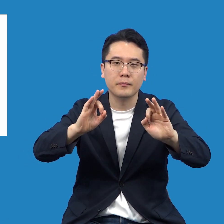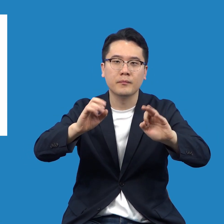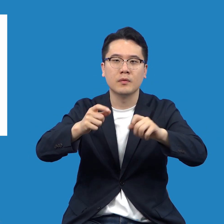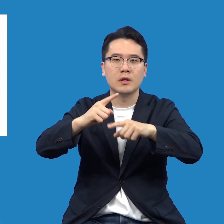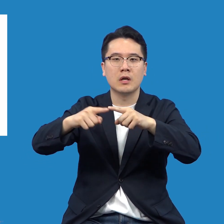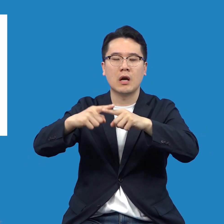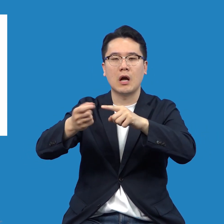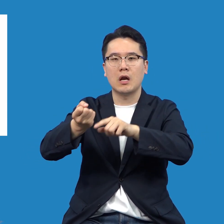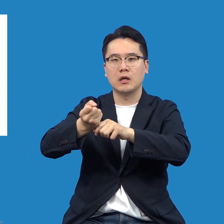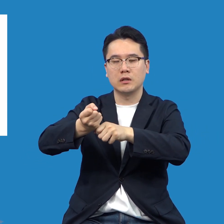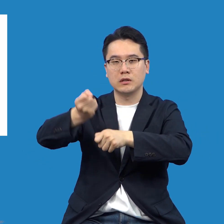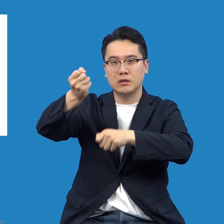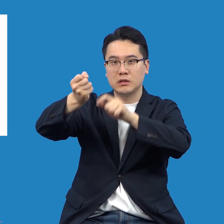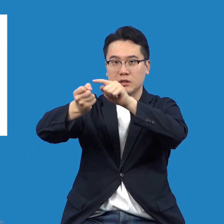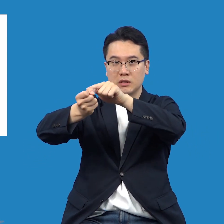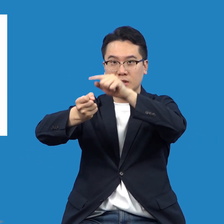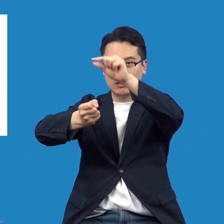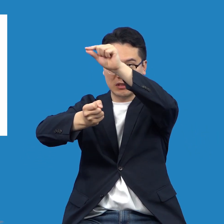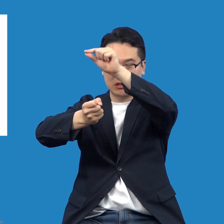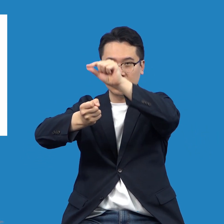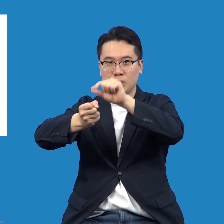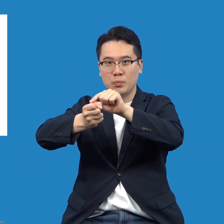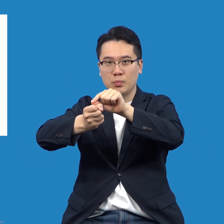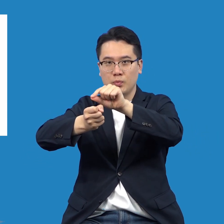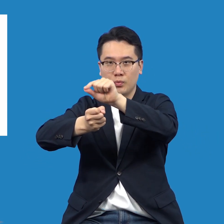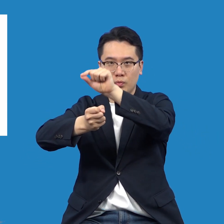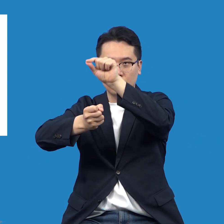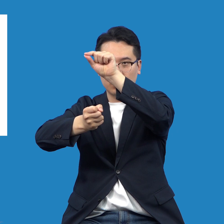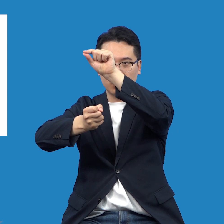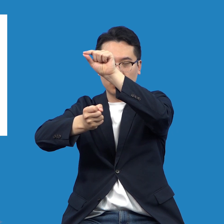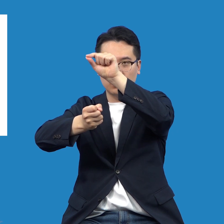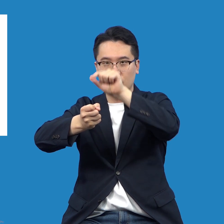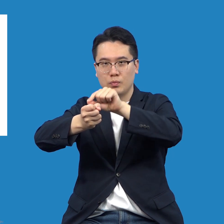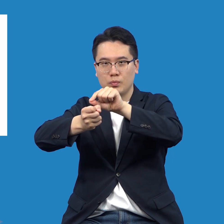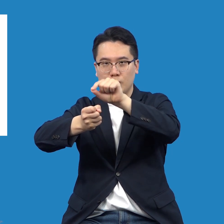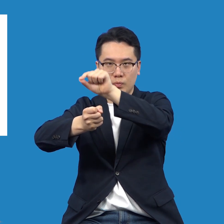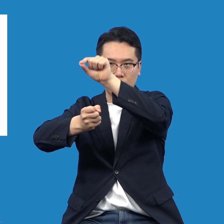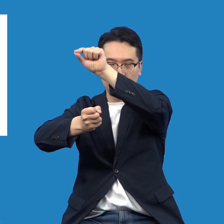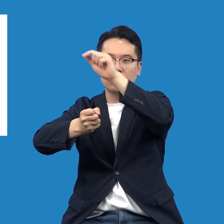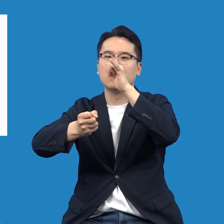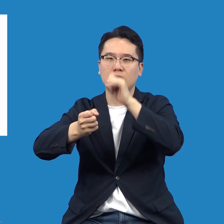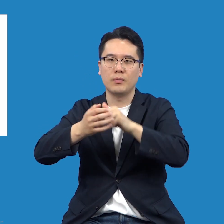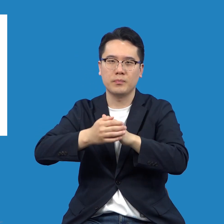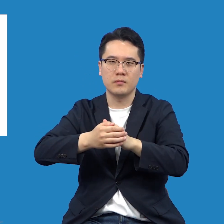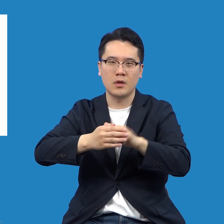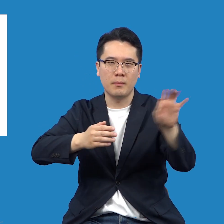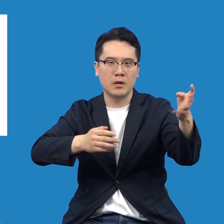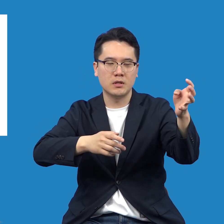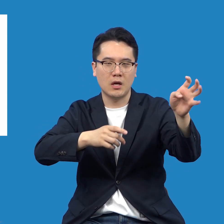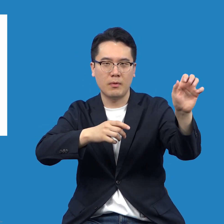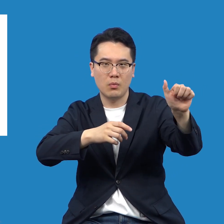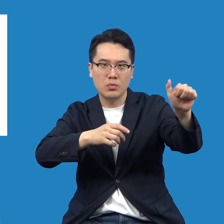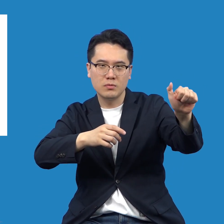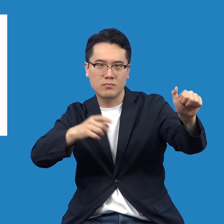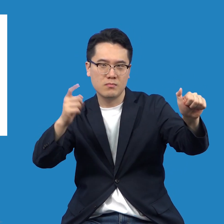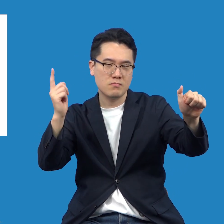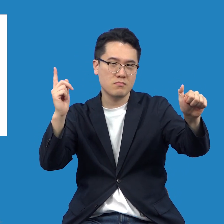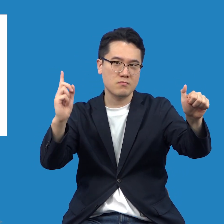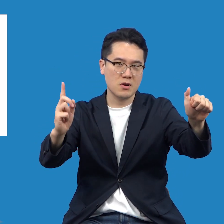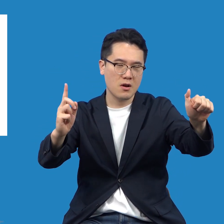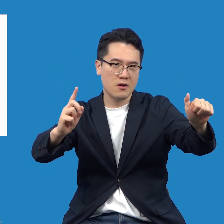있어요. 450명의 바알 선지자들과 싸우면서 아마 그 칼 끝이 이렇게 휜